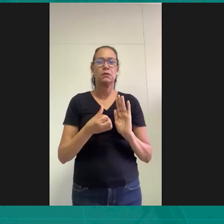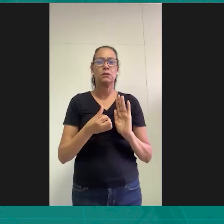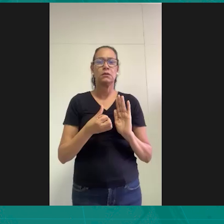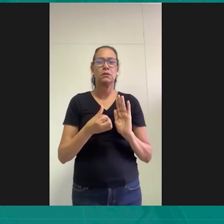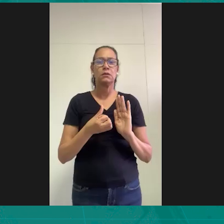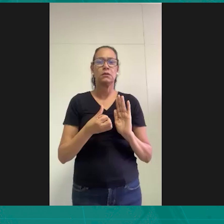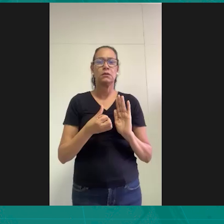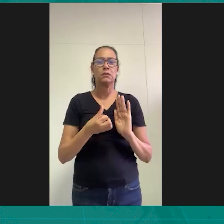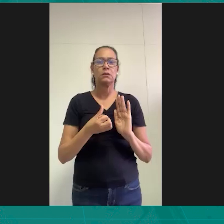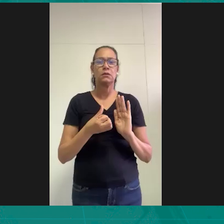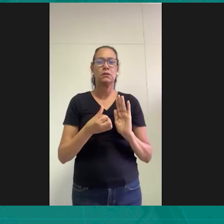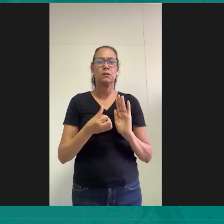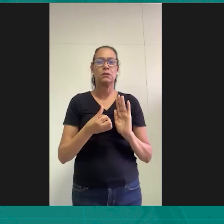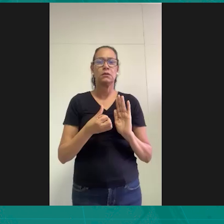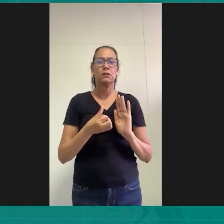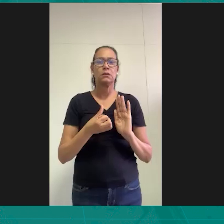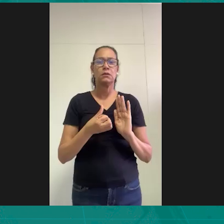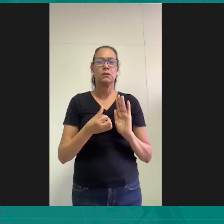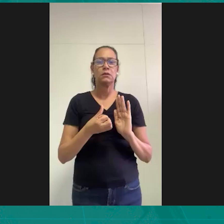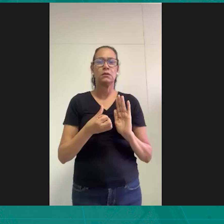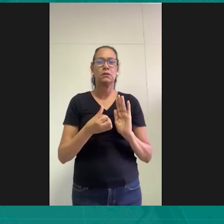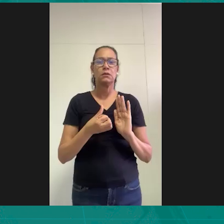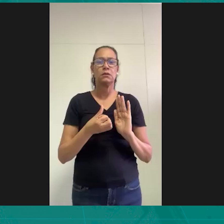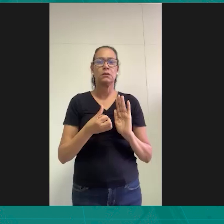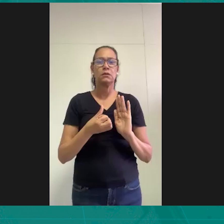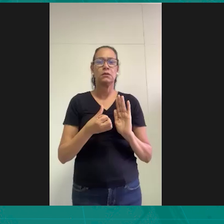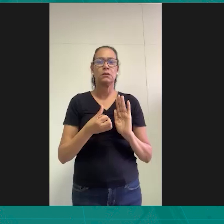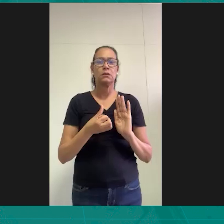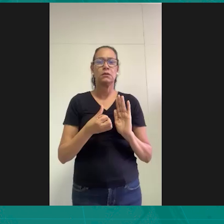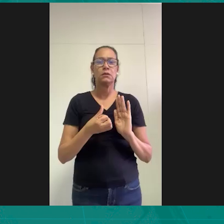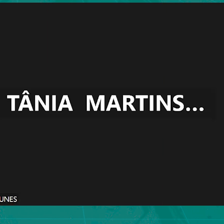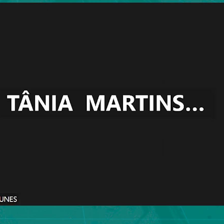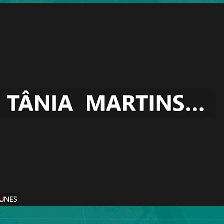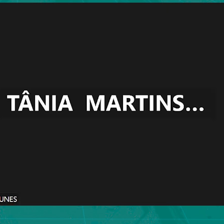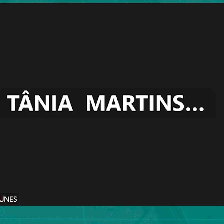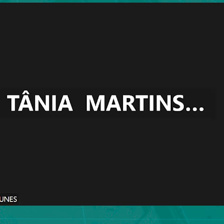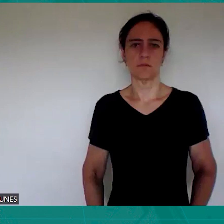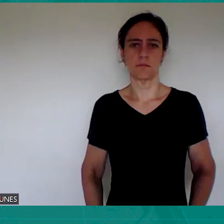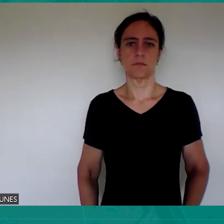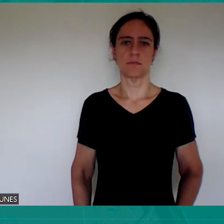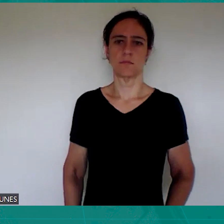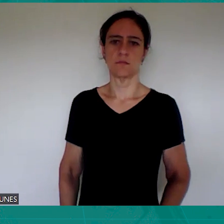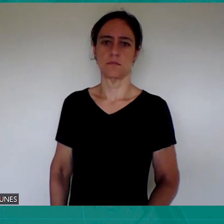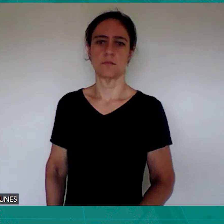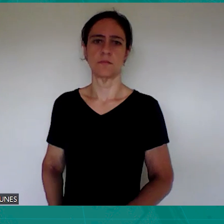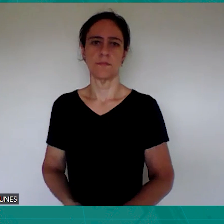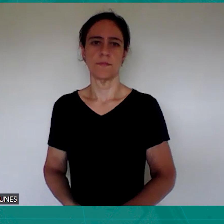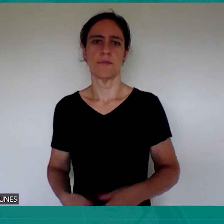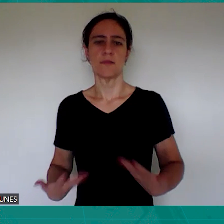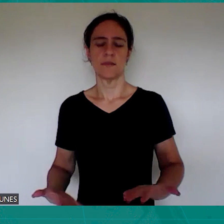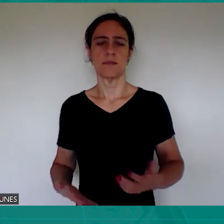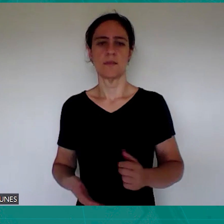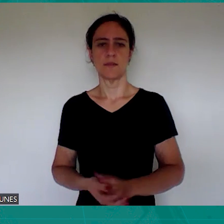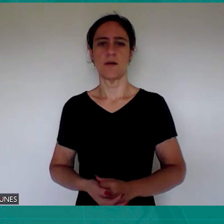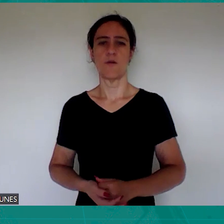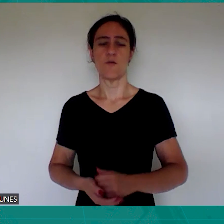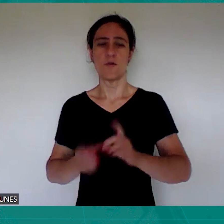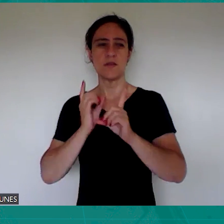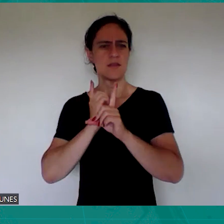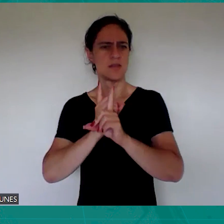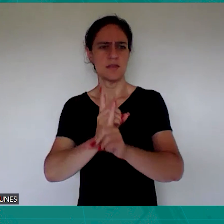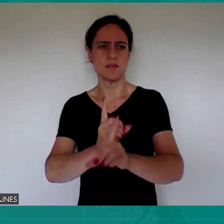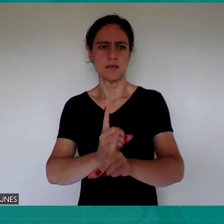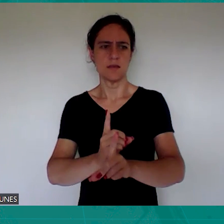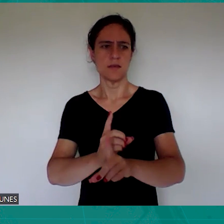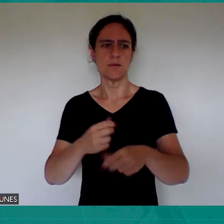advogado, fica desesperado. Irmãos, os discípulos não precisam ficar desesperados. Eles vão ter alguém que